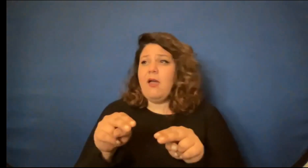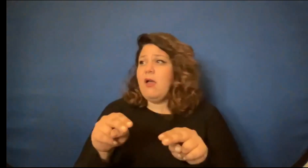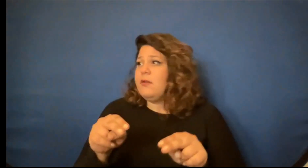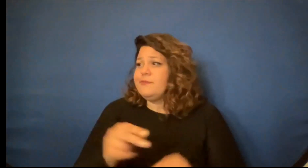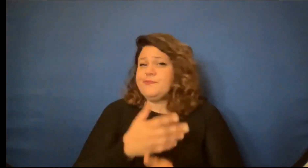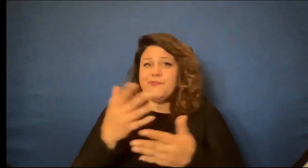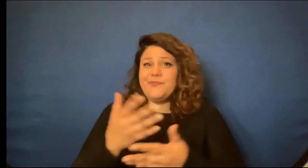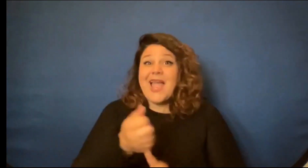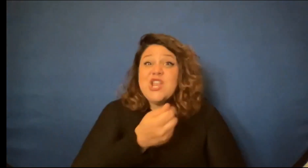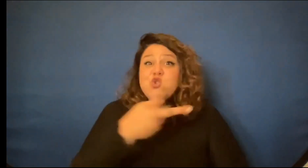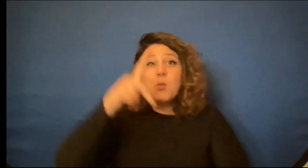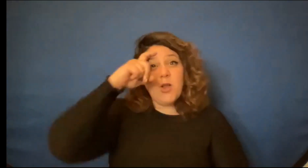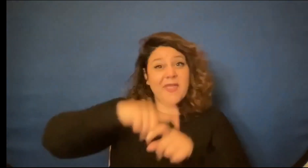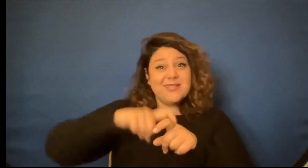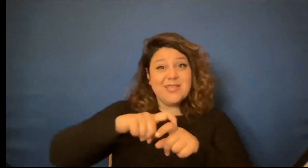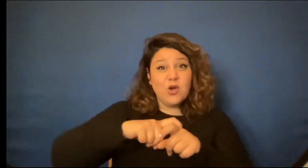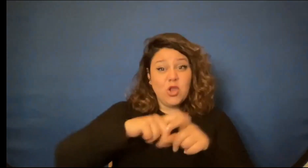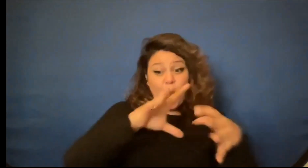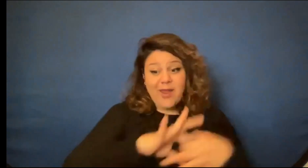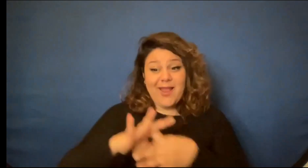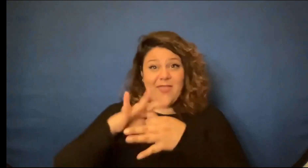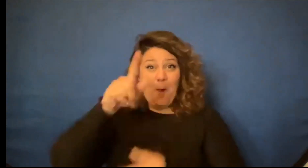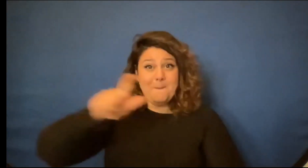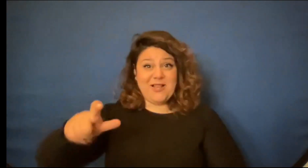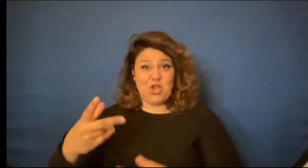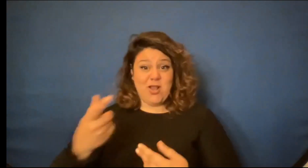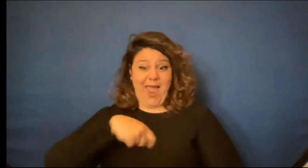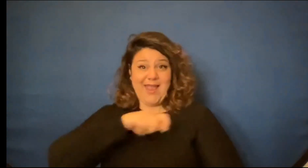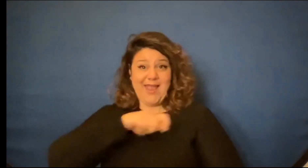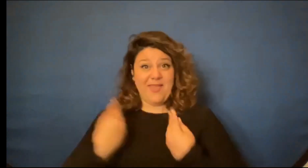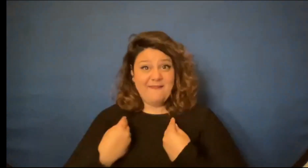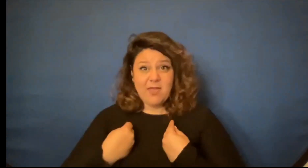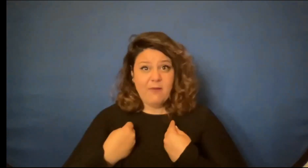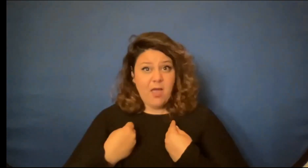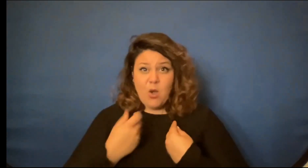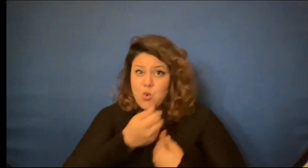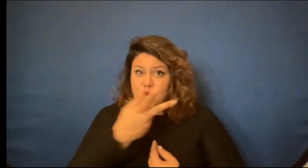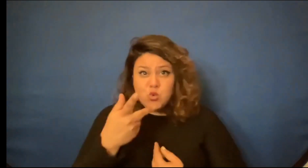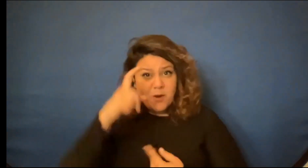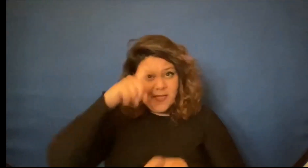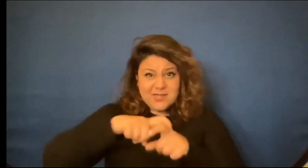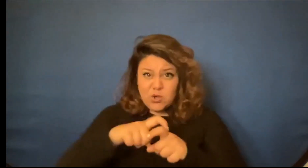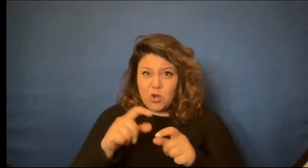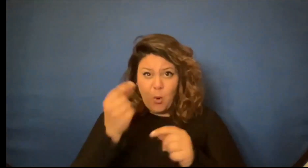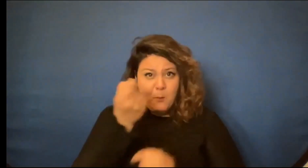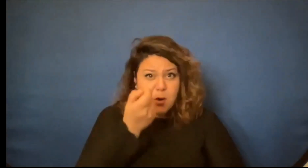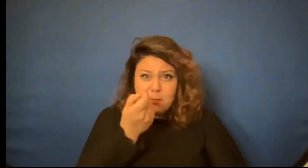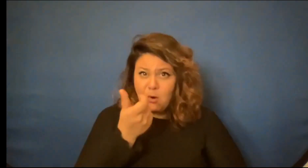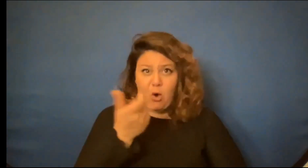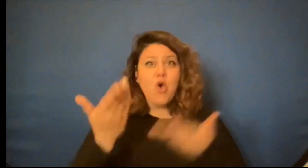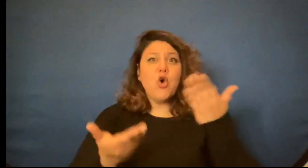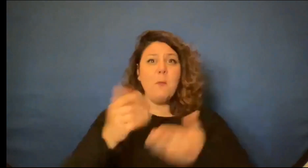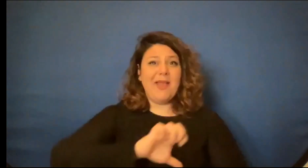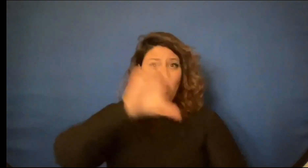de psicólogos por habitante en España es de las más bajas o la más baja en Europa. Pensemos que en las residencias también